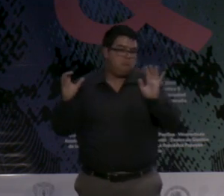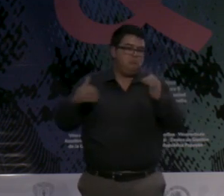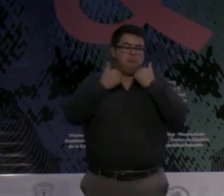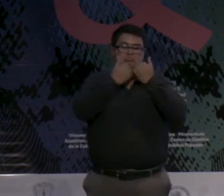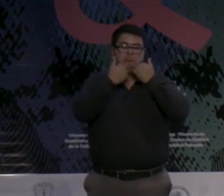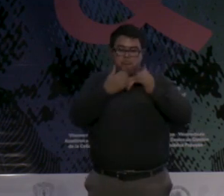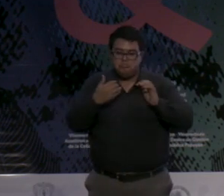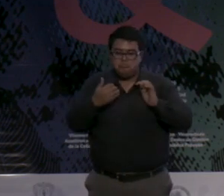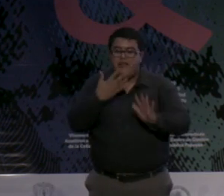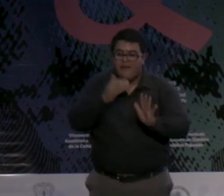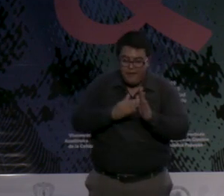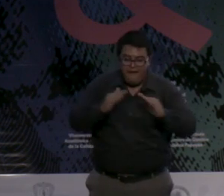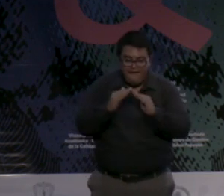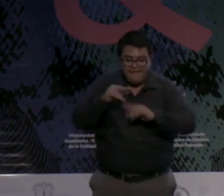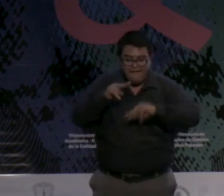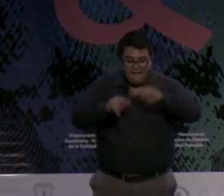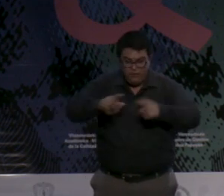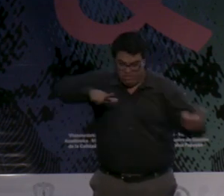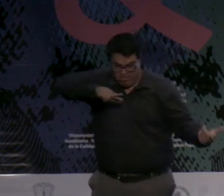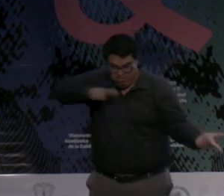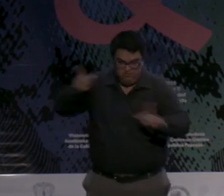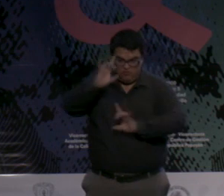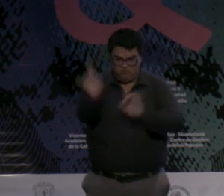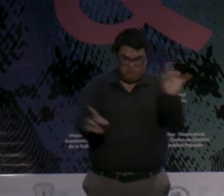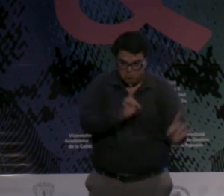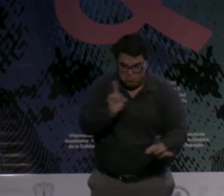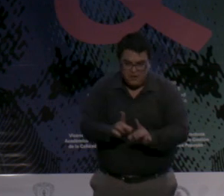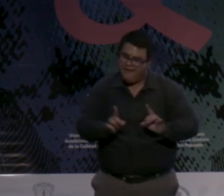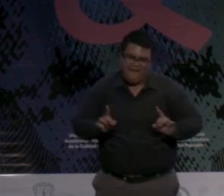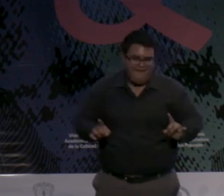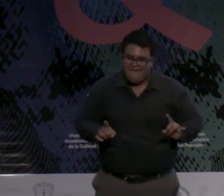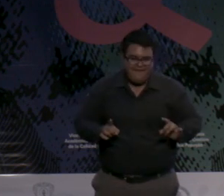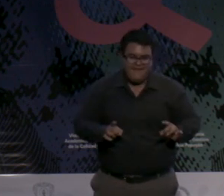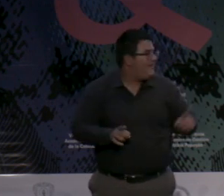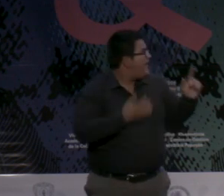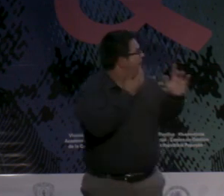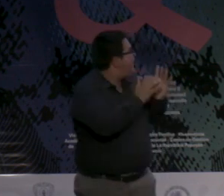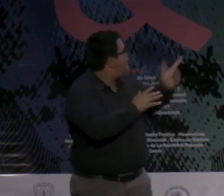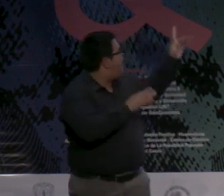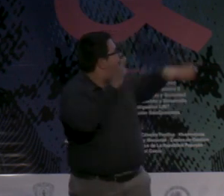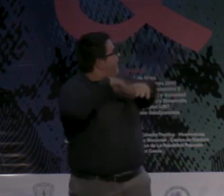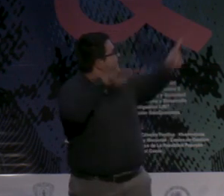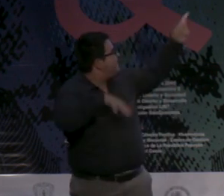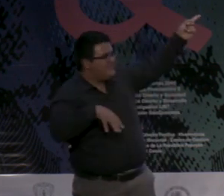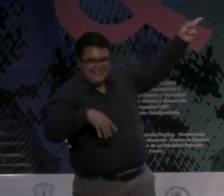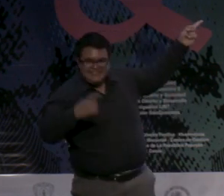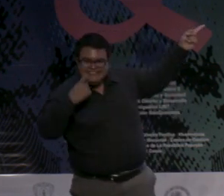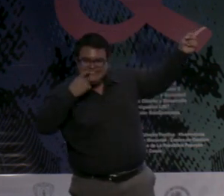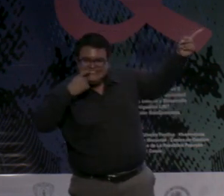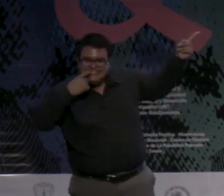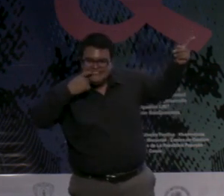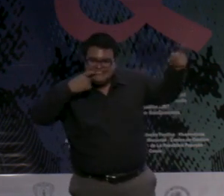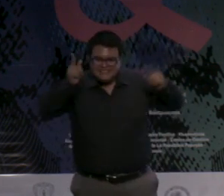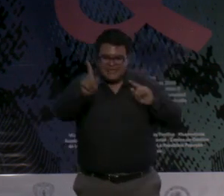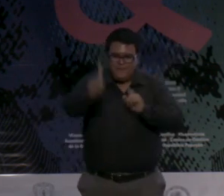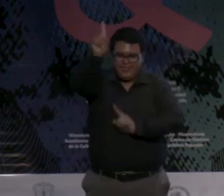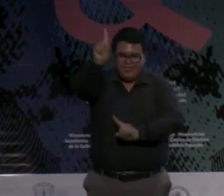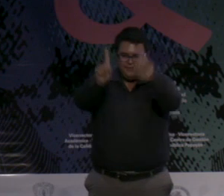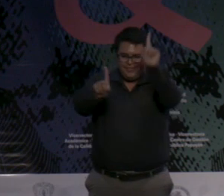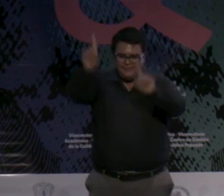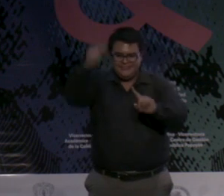esta investigación, quisiera mostrarles algunas conclusiones. Una, hay varios índices recurrentes en las casas de autoconstrucción que ustedes podrán mirar